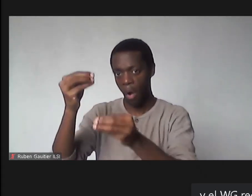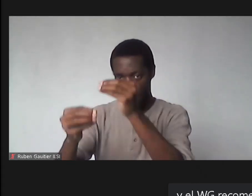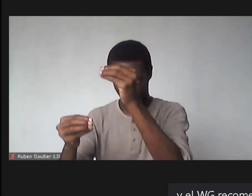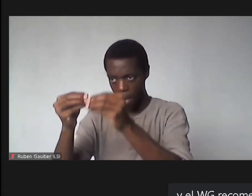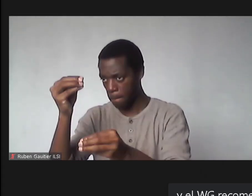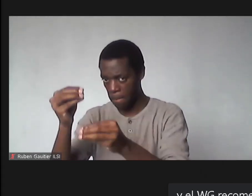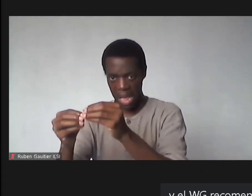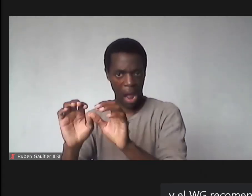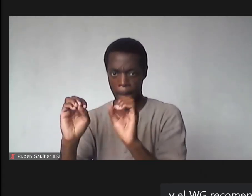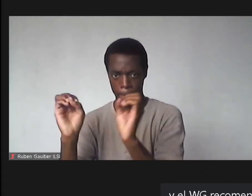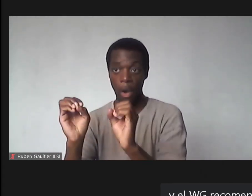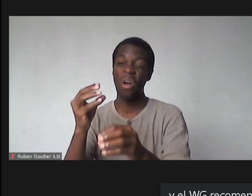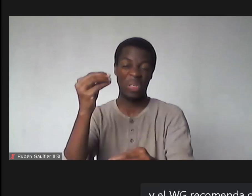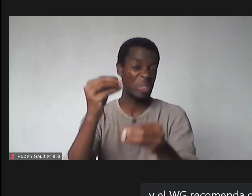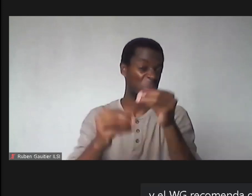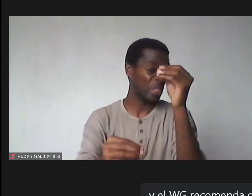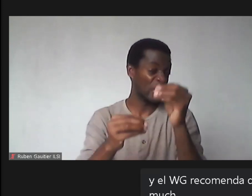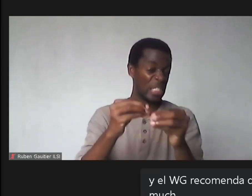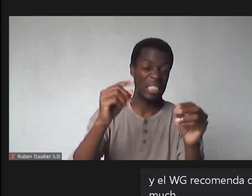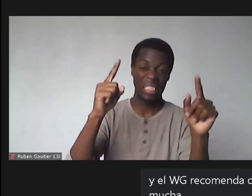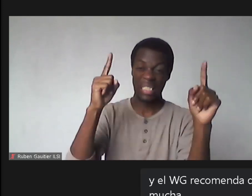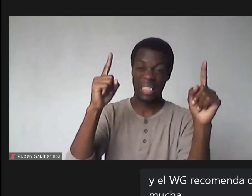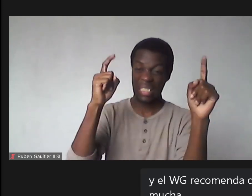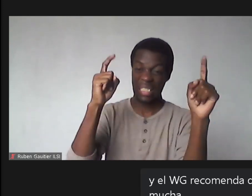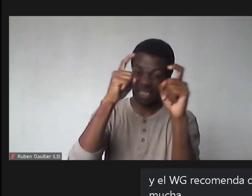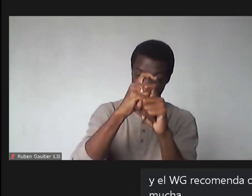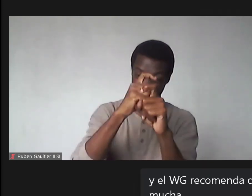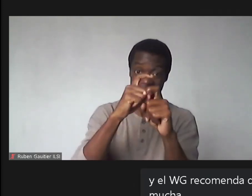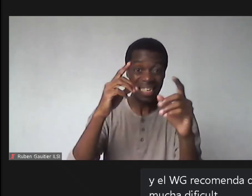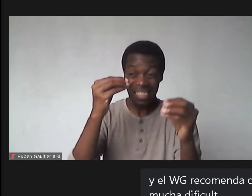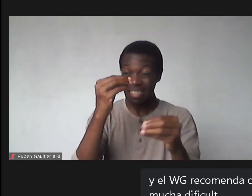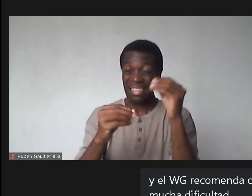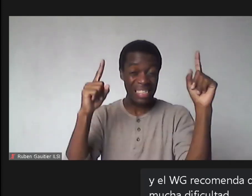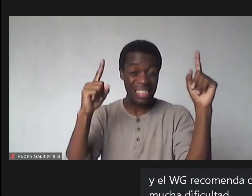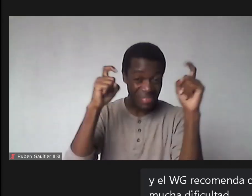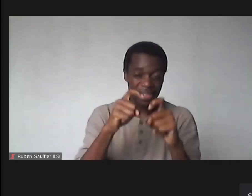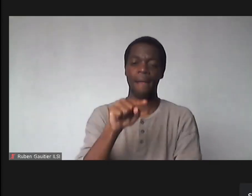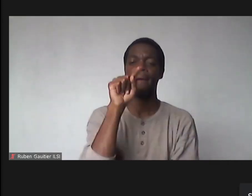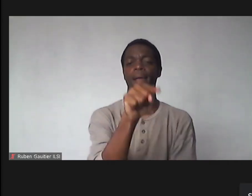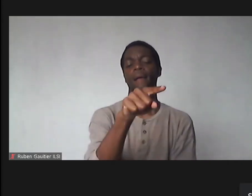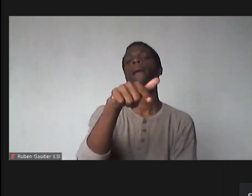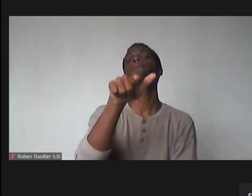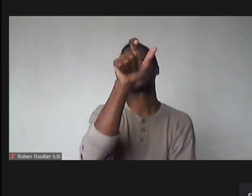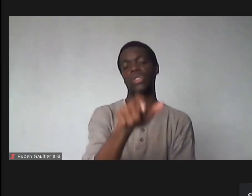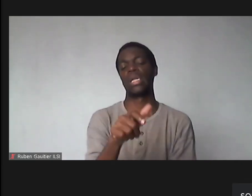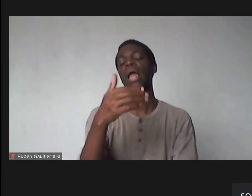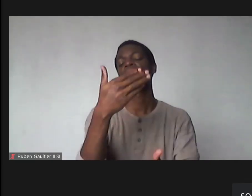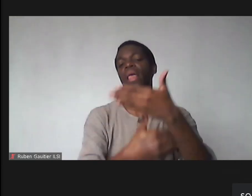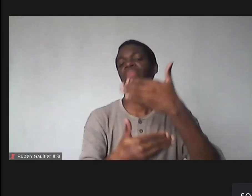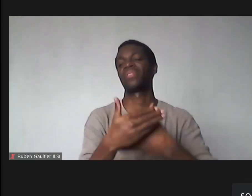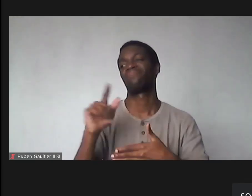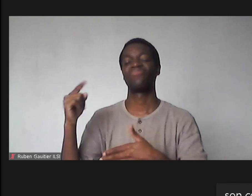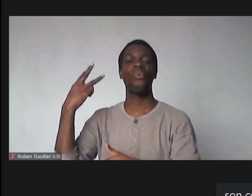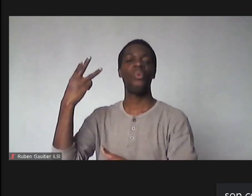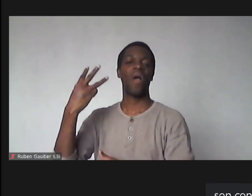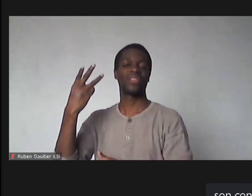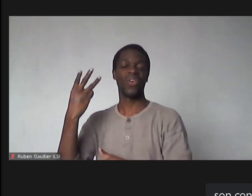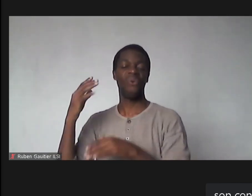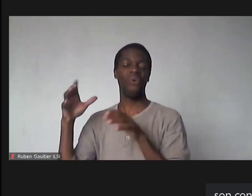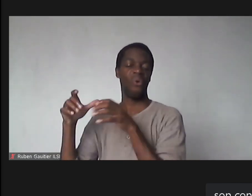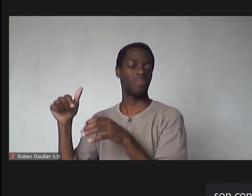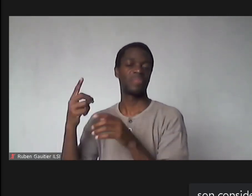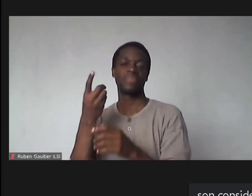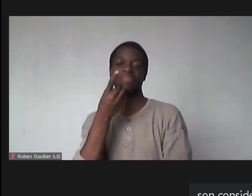hacer, son las personas que son consideradas personas con discapacidad. El Watching Group también hace más 3 formas de medir